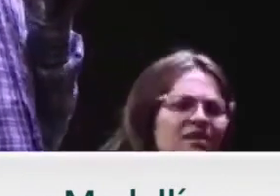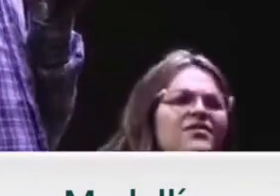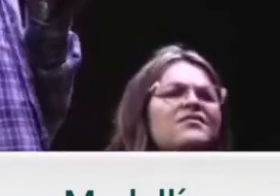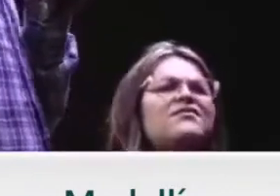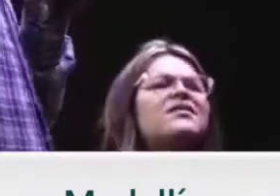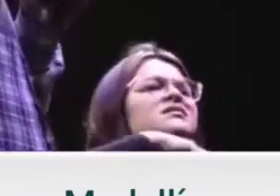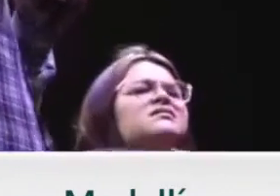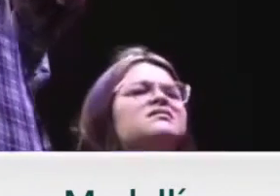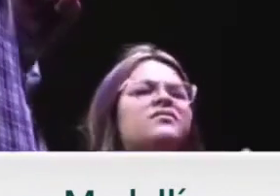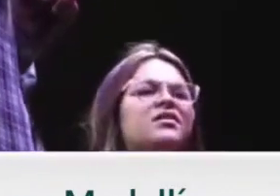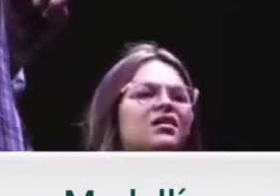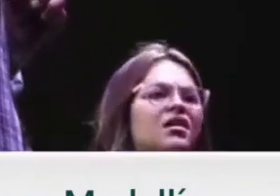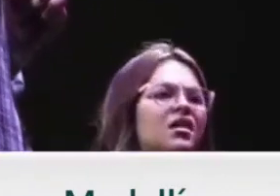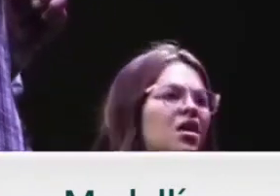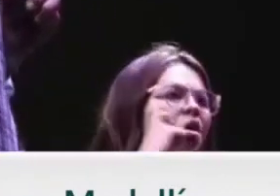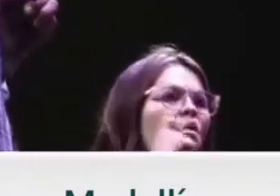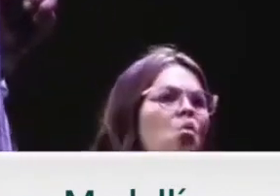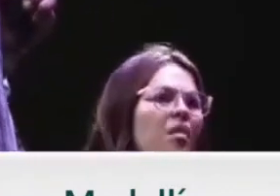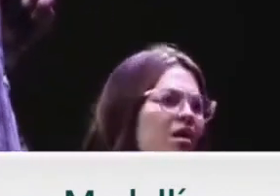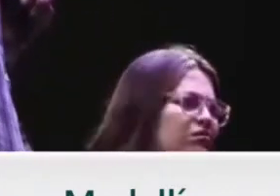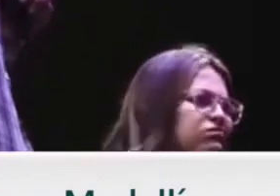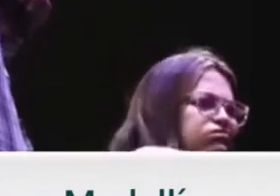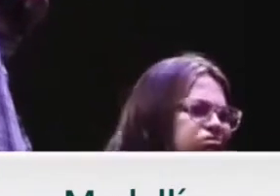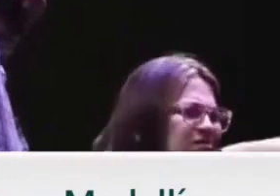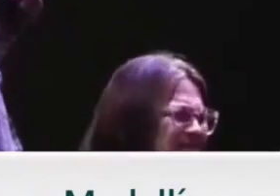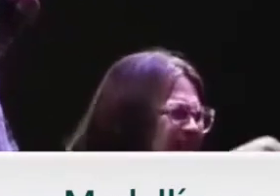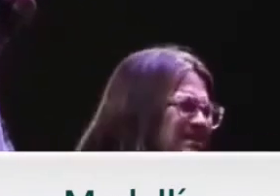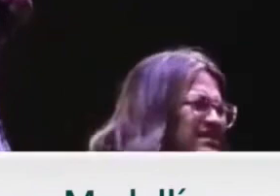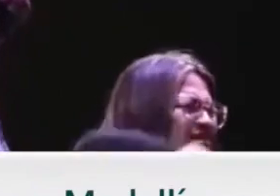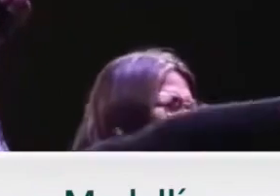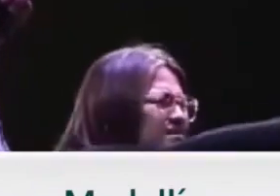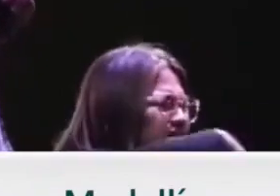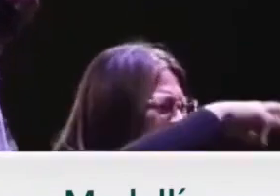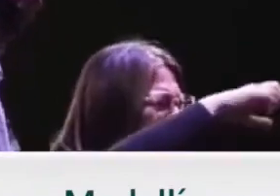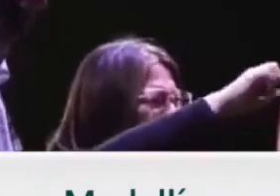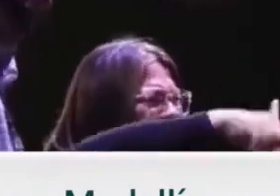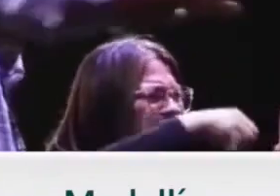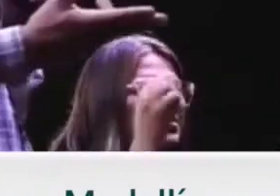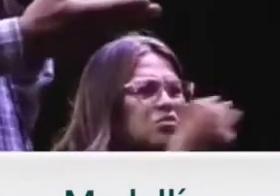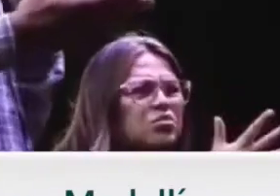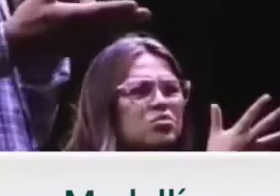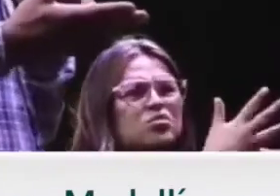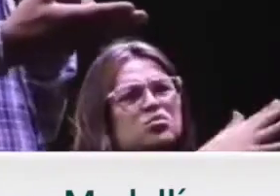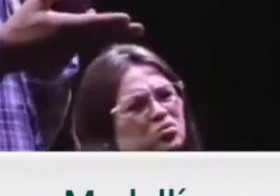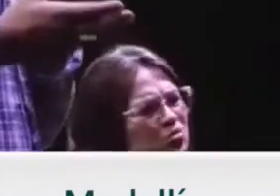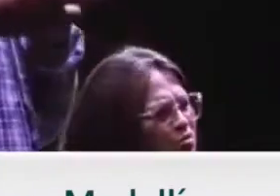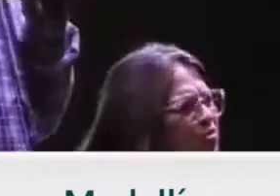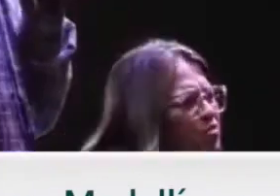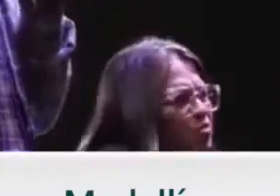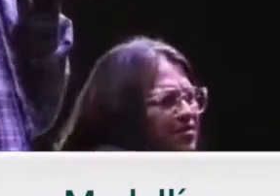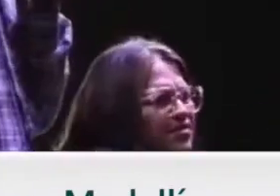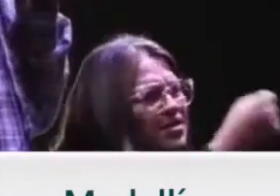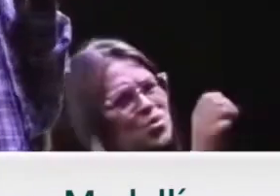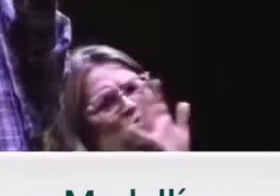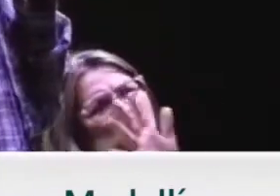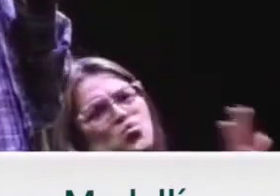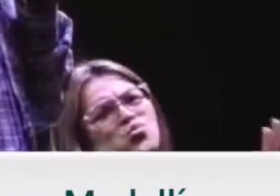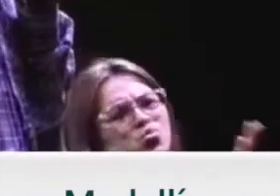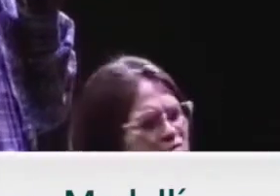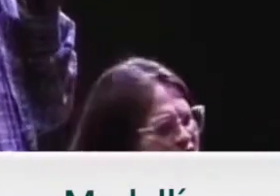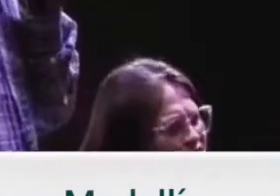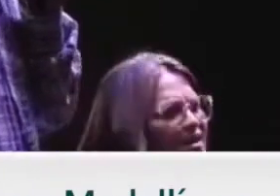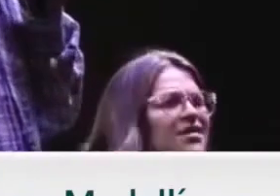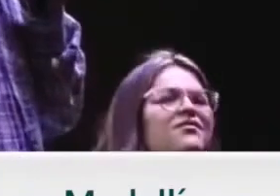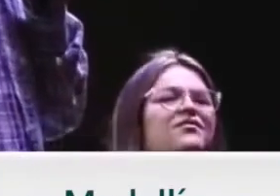seres humanos no acaben la naturaleza. De eso hemos hablado aquí, que su forma de